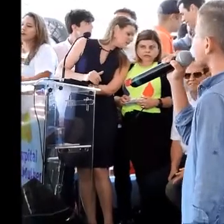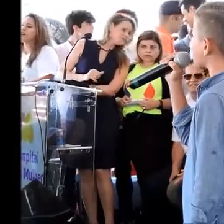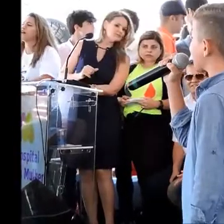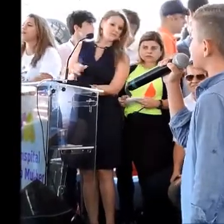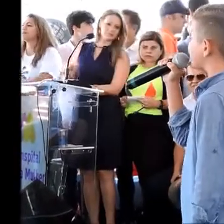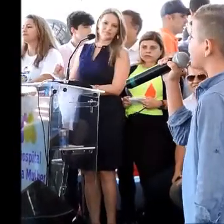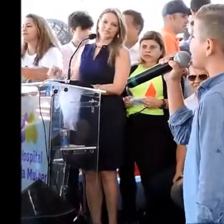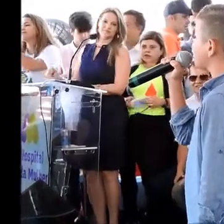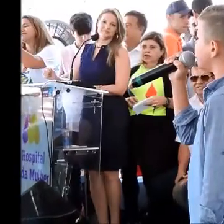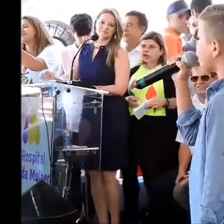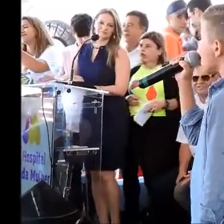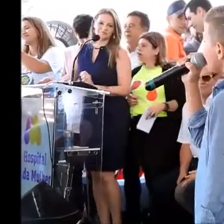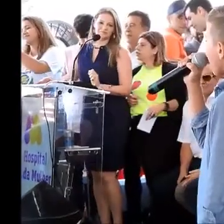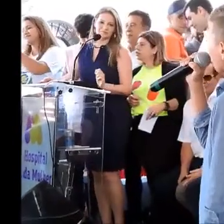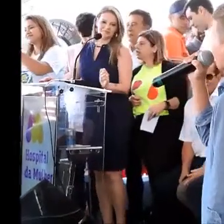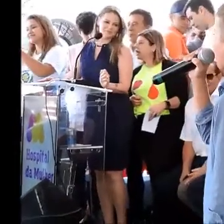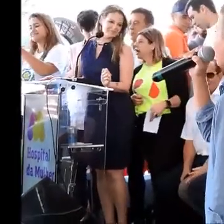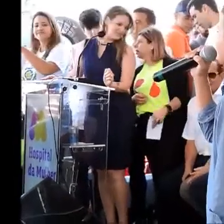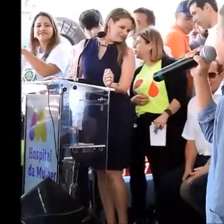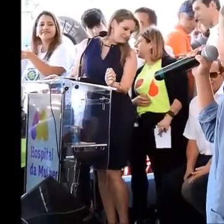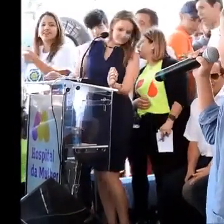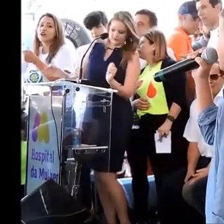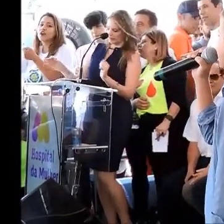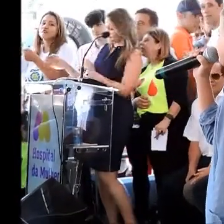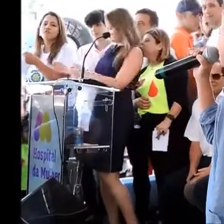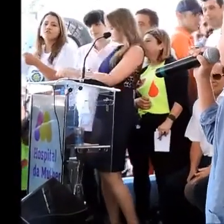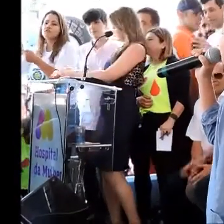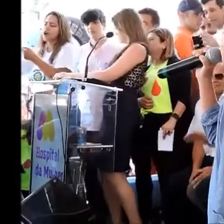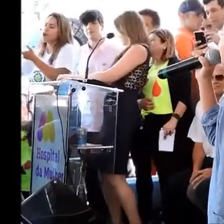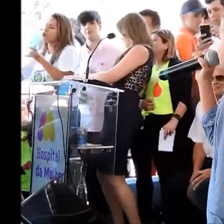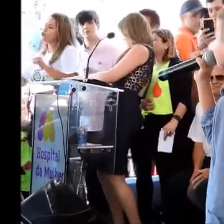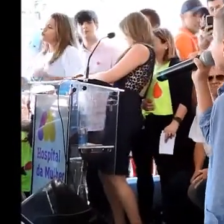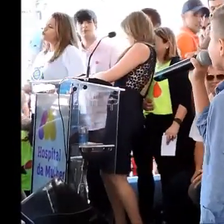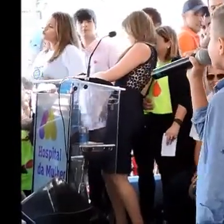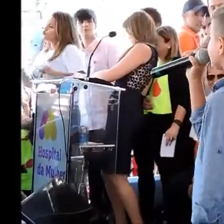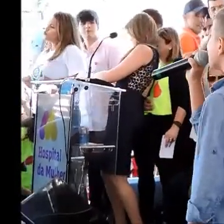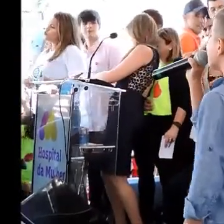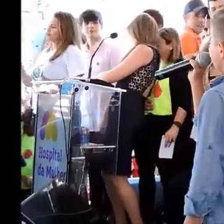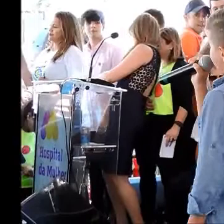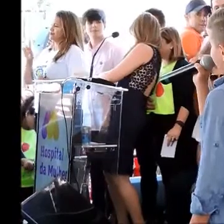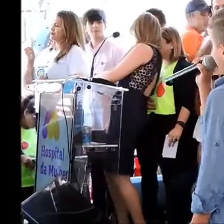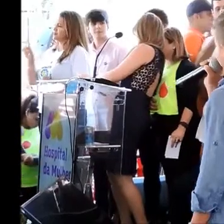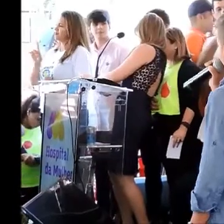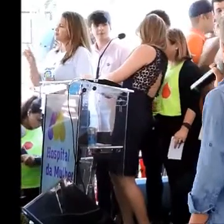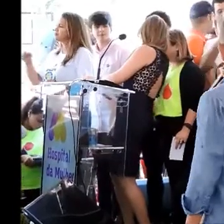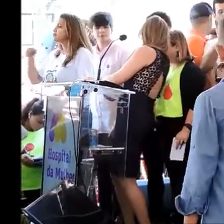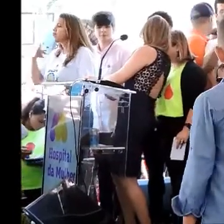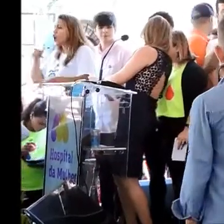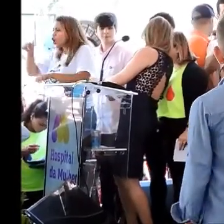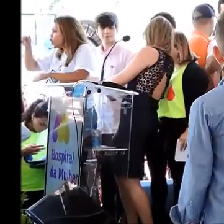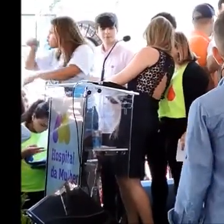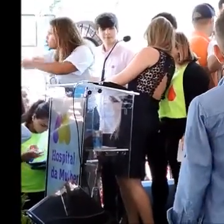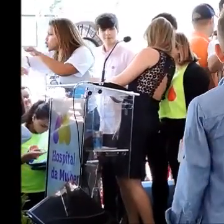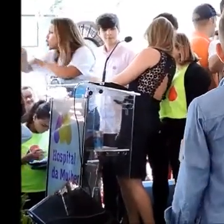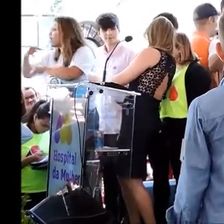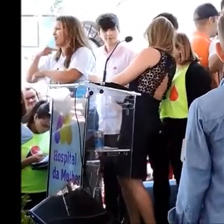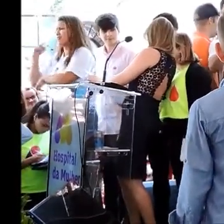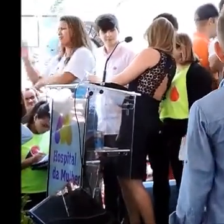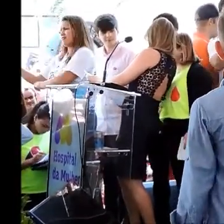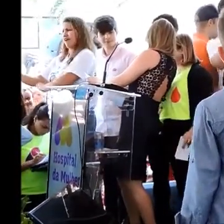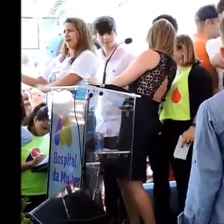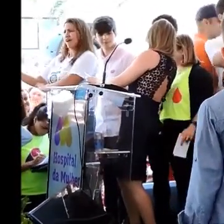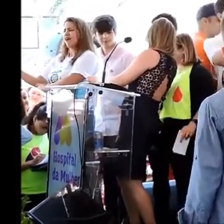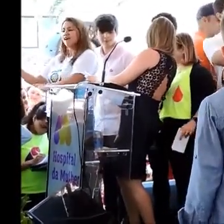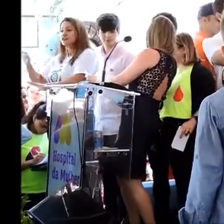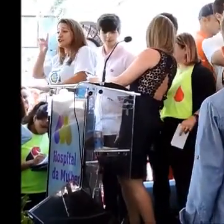amor, lhe dê carinho, não faça ela sofrer. Não lhe troque por